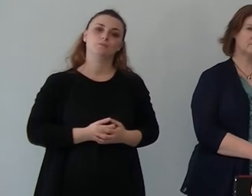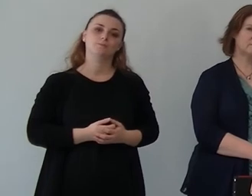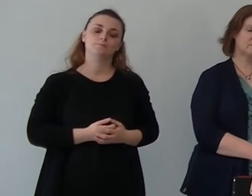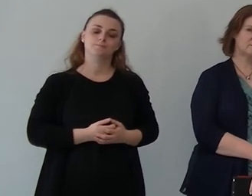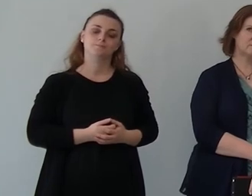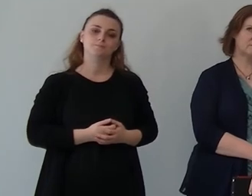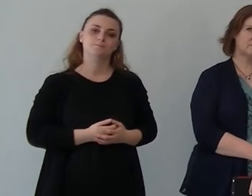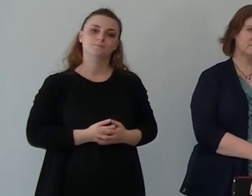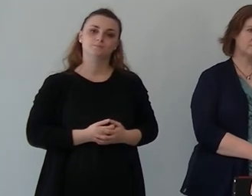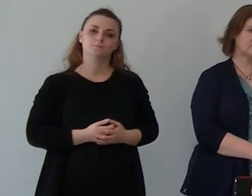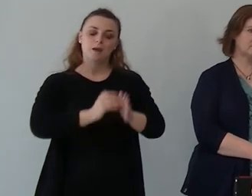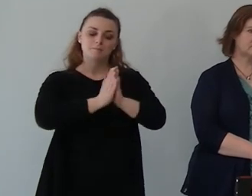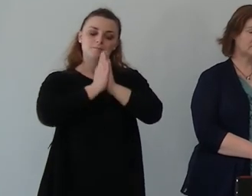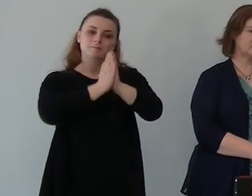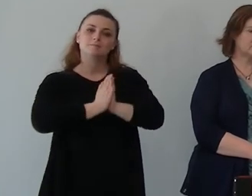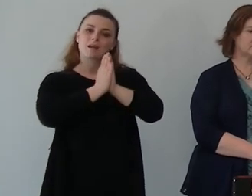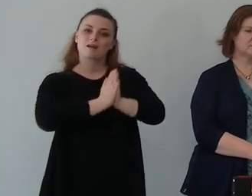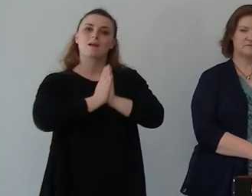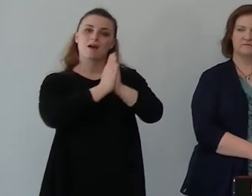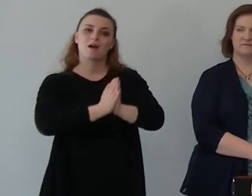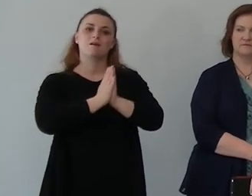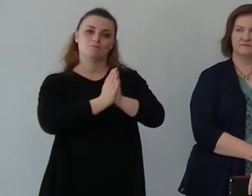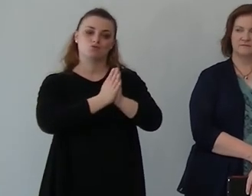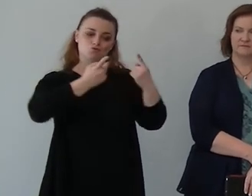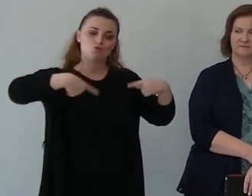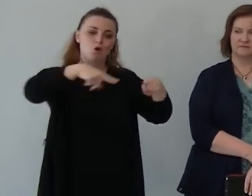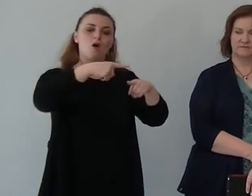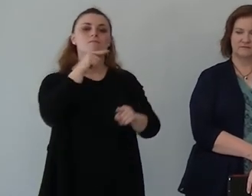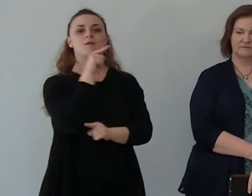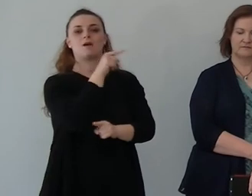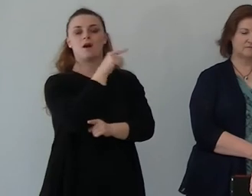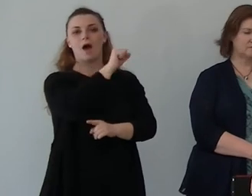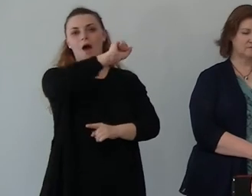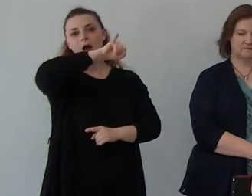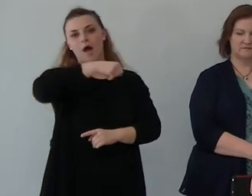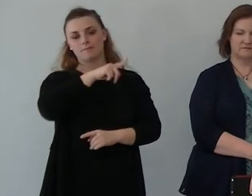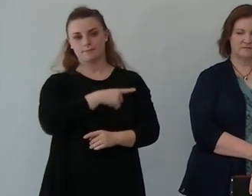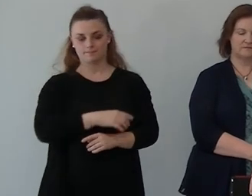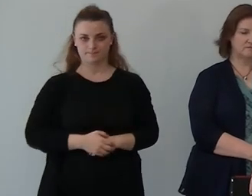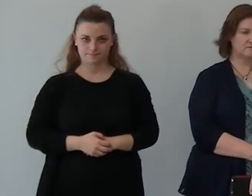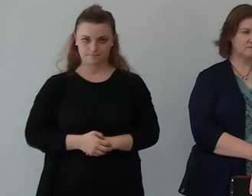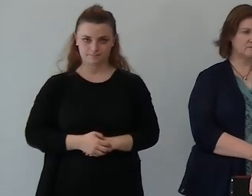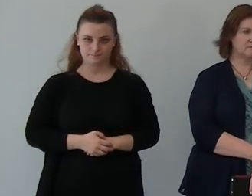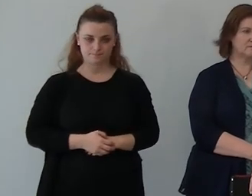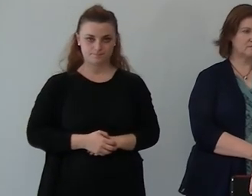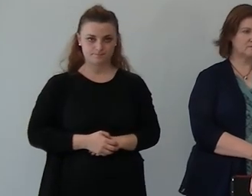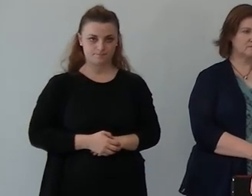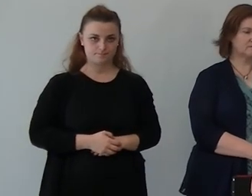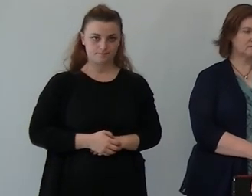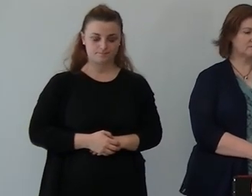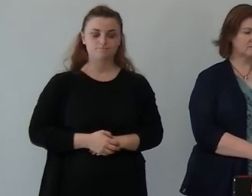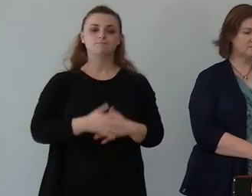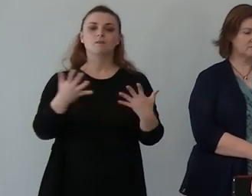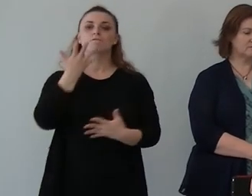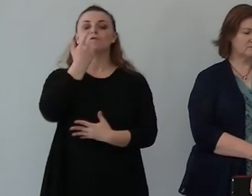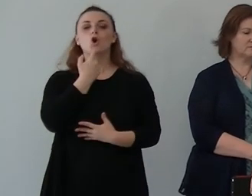negli Stati Uniti per noi, e noi saremo il serbatoio di preghiera per l'Italia. Volevo concludere in preghiera anche per noi, per